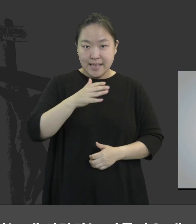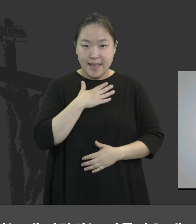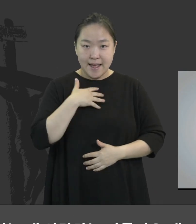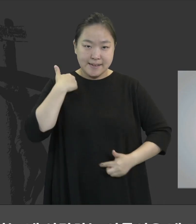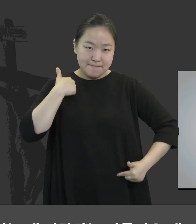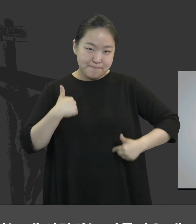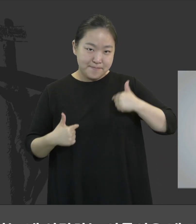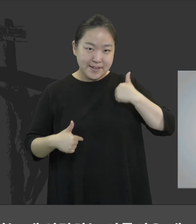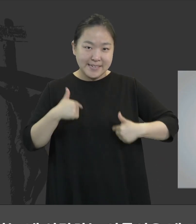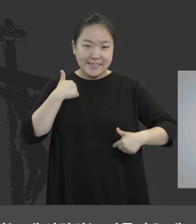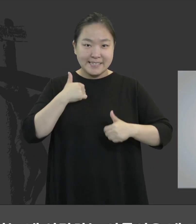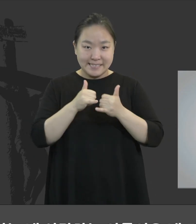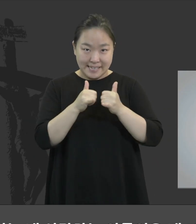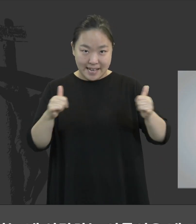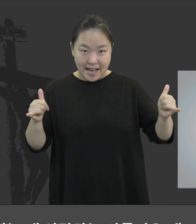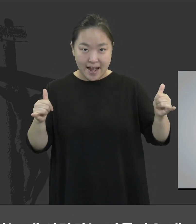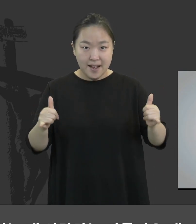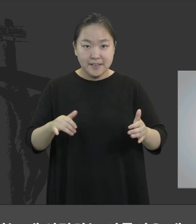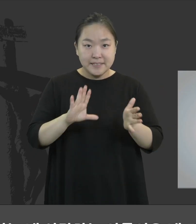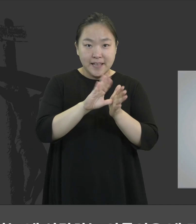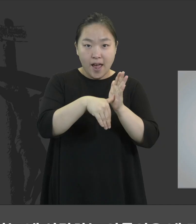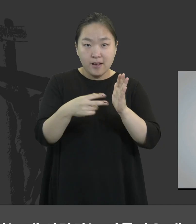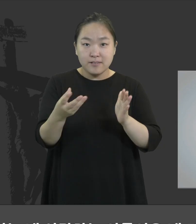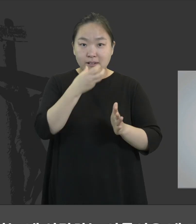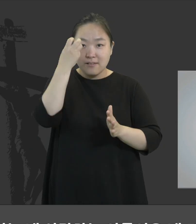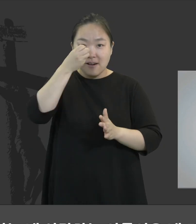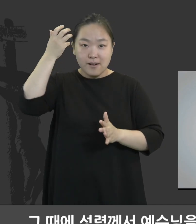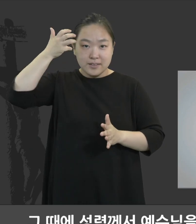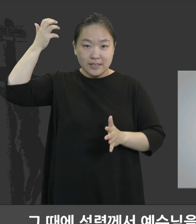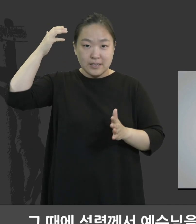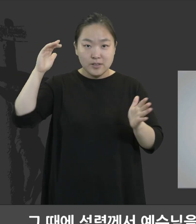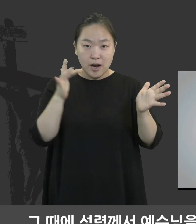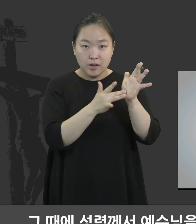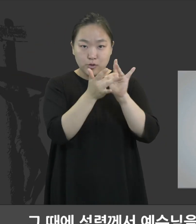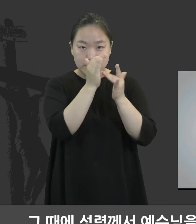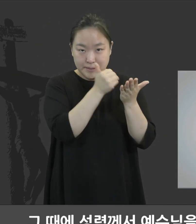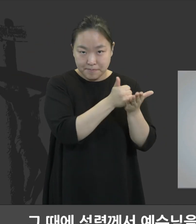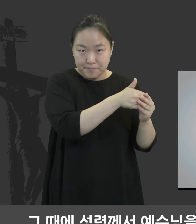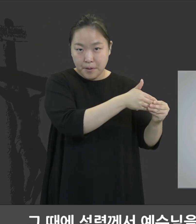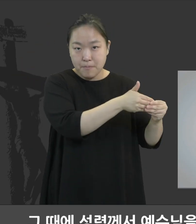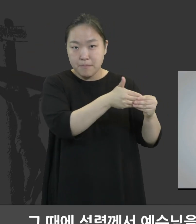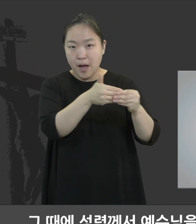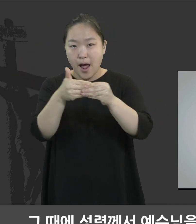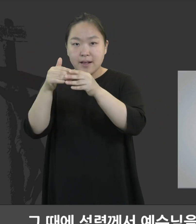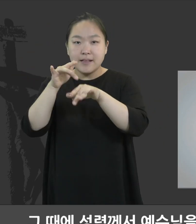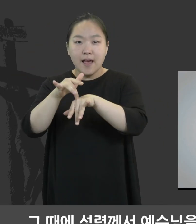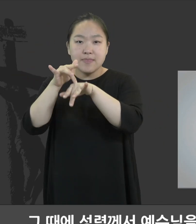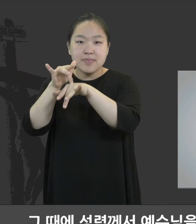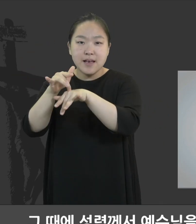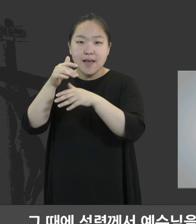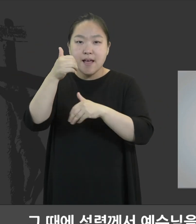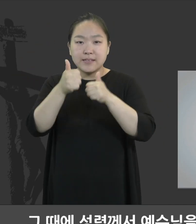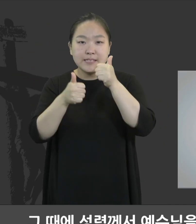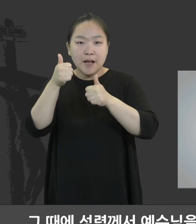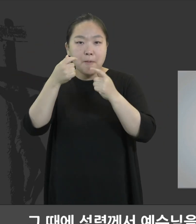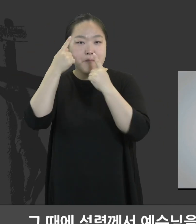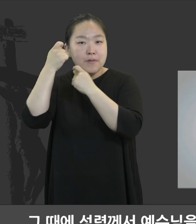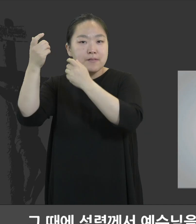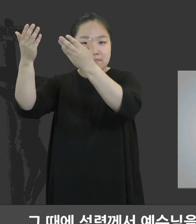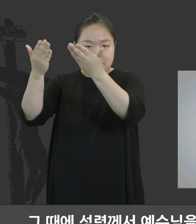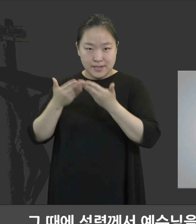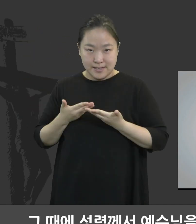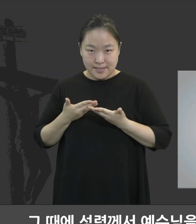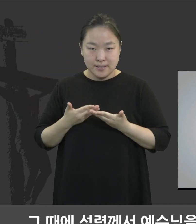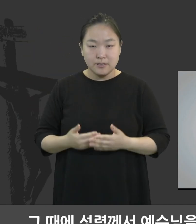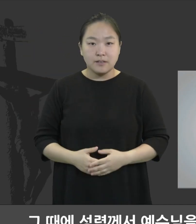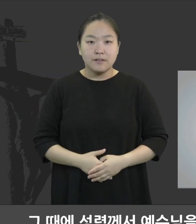사랑하는 아들이요 내 기뻐하는 자라. 그때에 성령께서 예수님을 광야로 인도하여 사탄에게